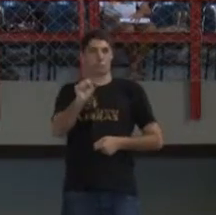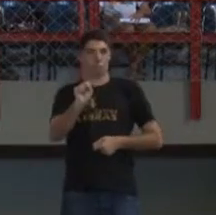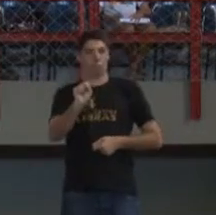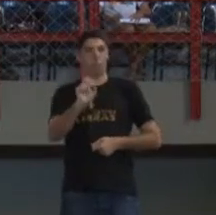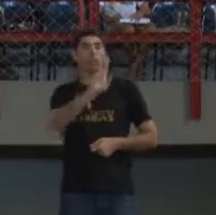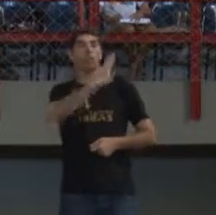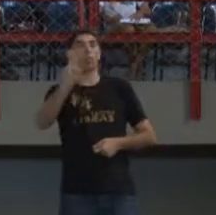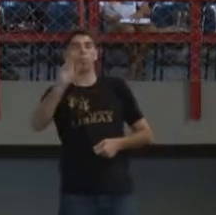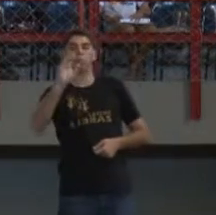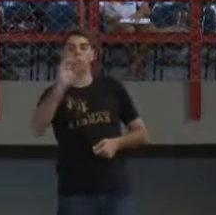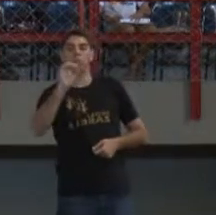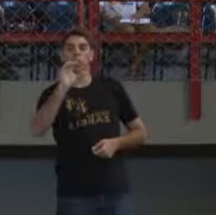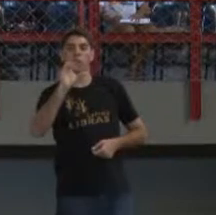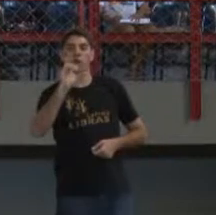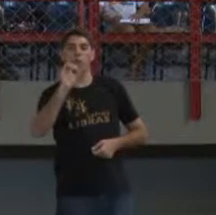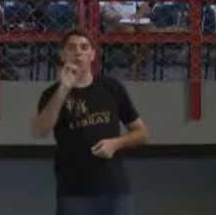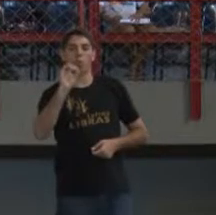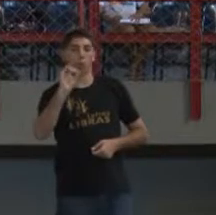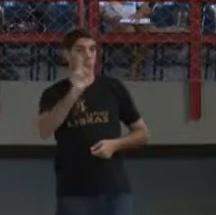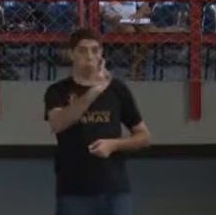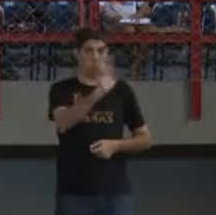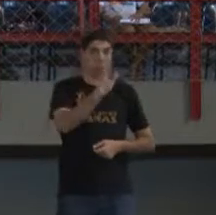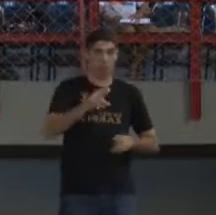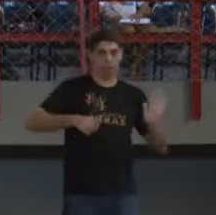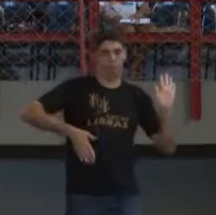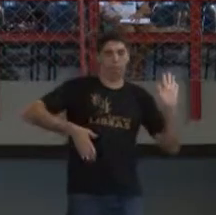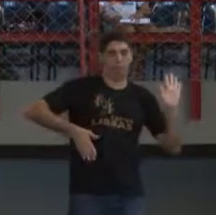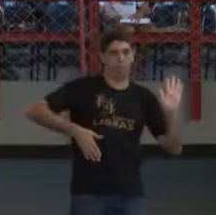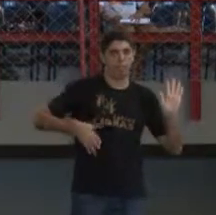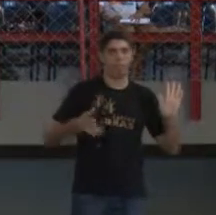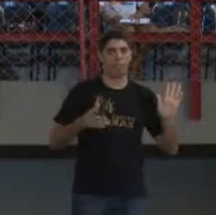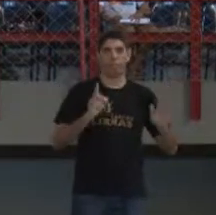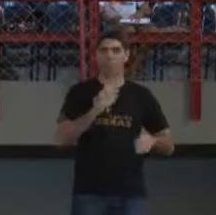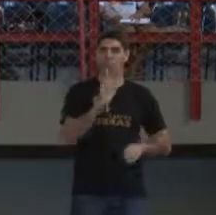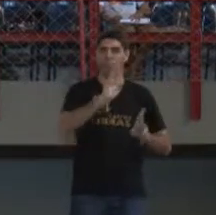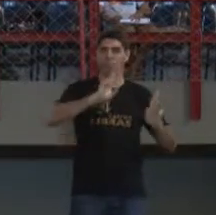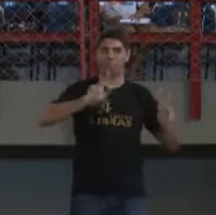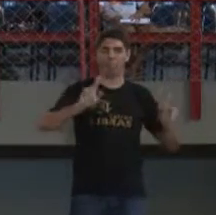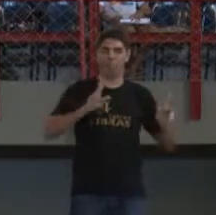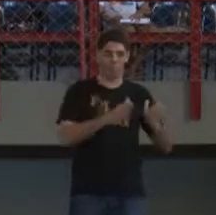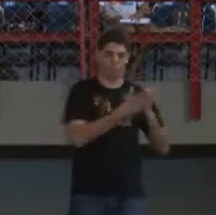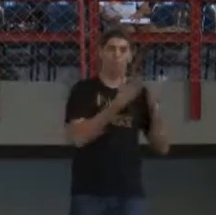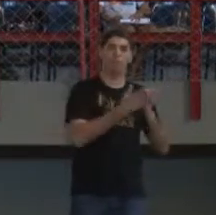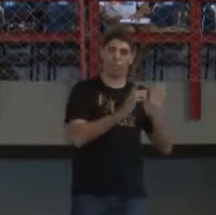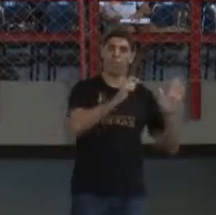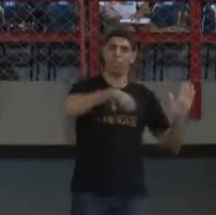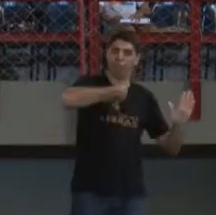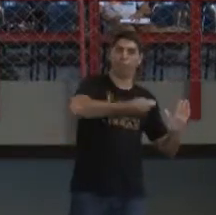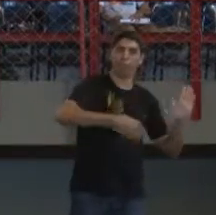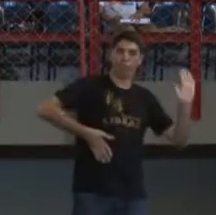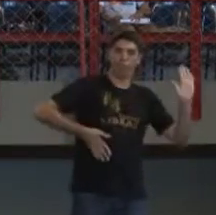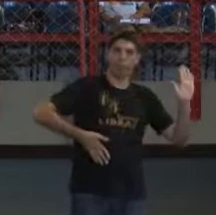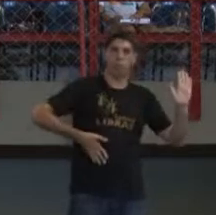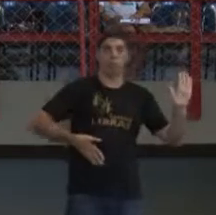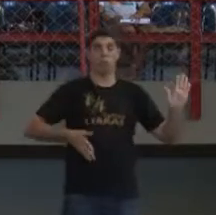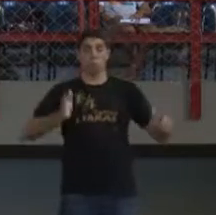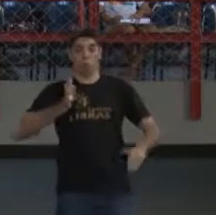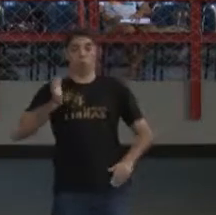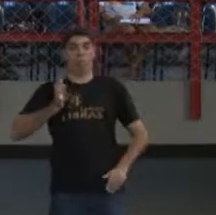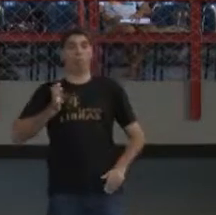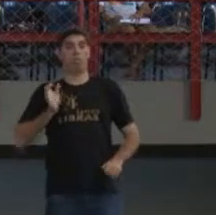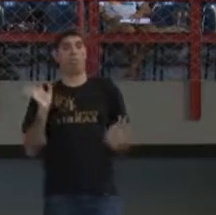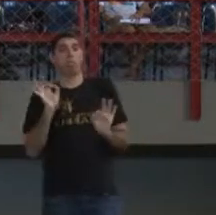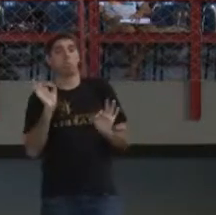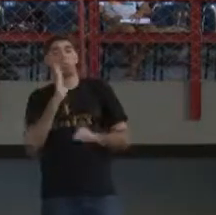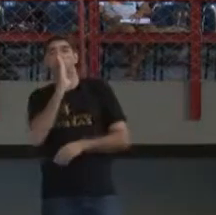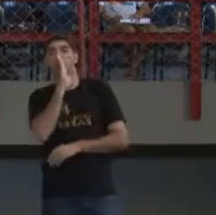ele é ocioso, tá certo? O grego, ele tinha o ócio, o cidadão, ele se orgulha de não